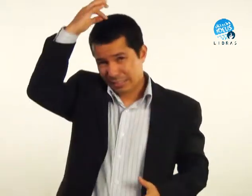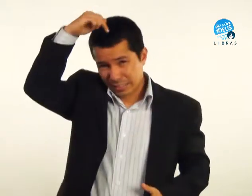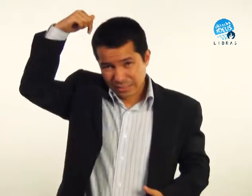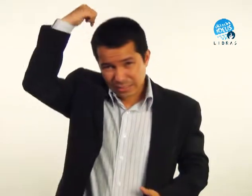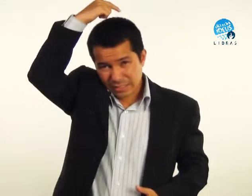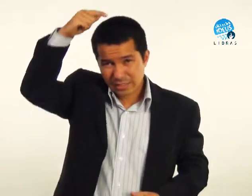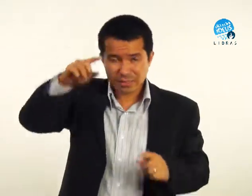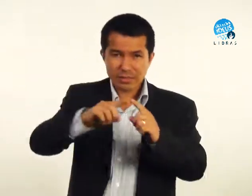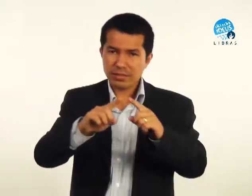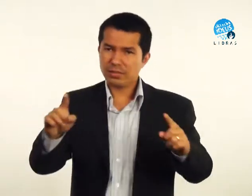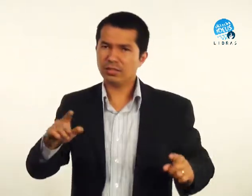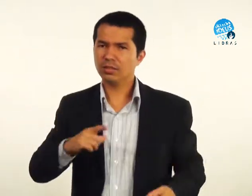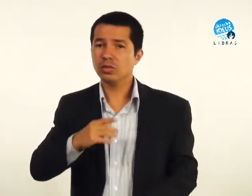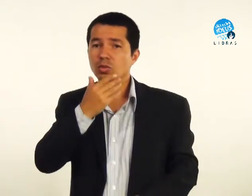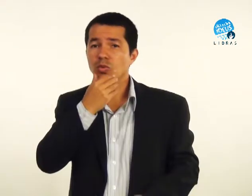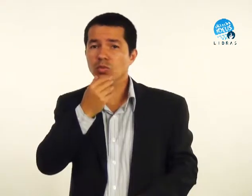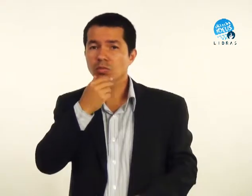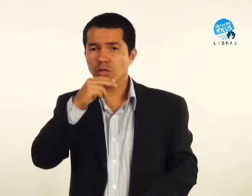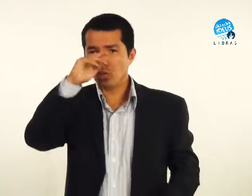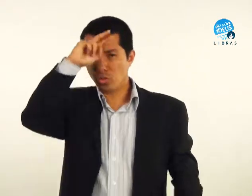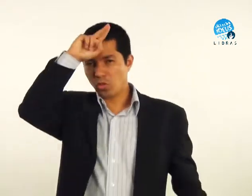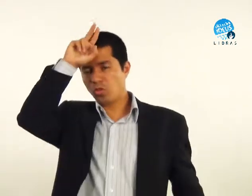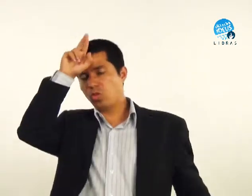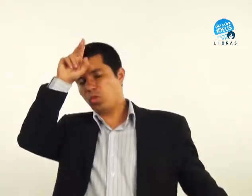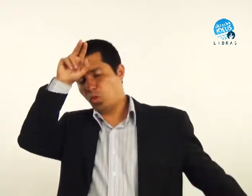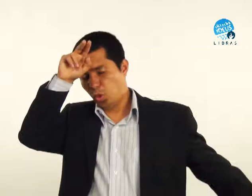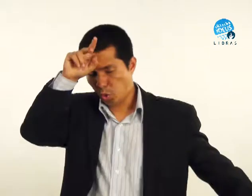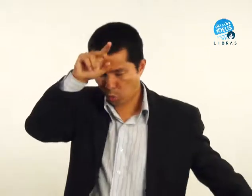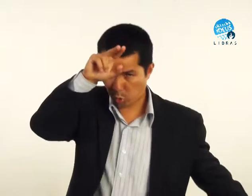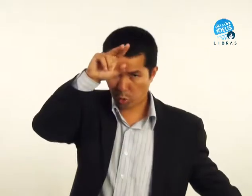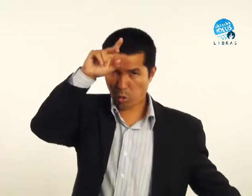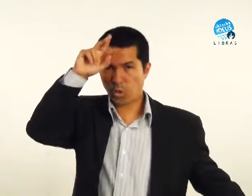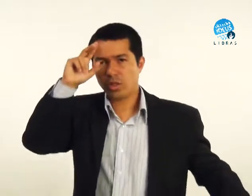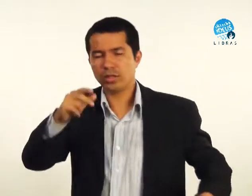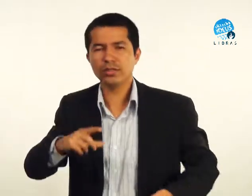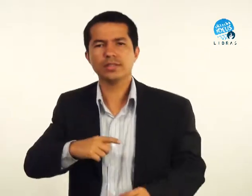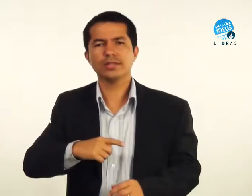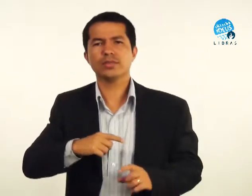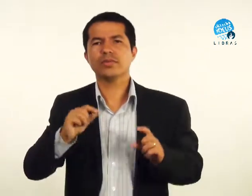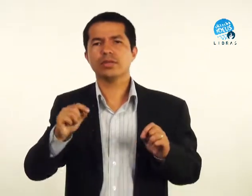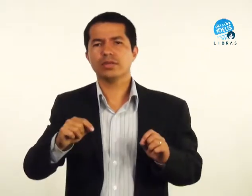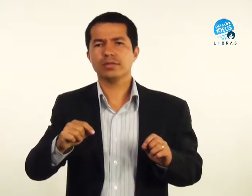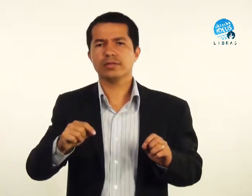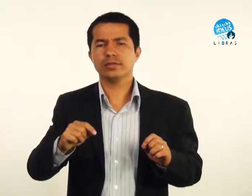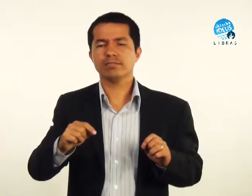homem completamente bêbado fez essa oração no quarto dele, deitado na